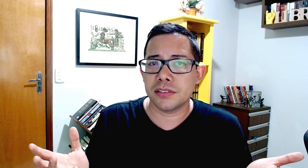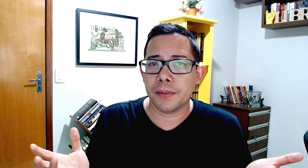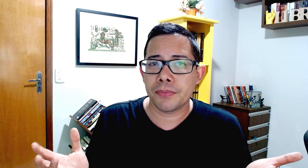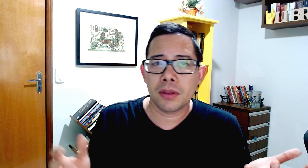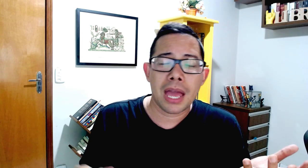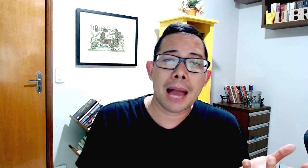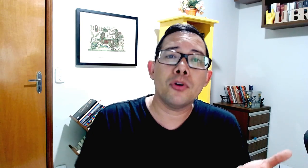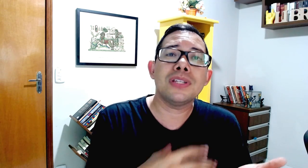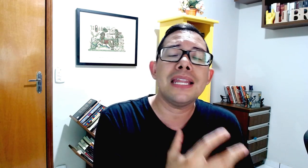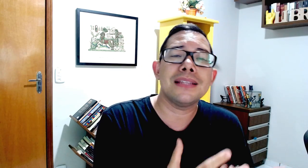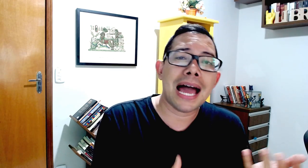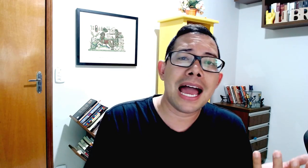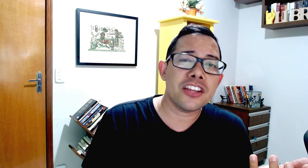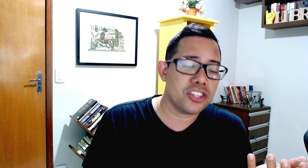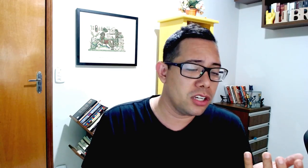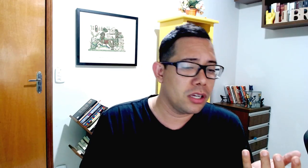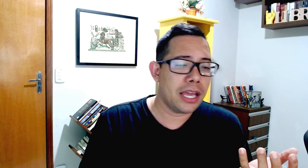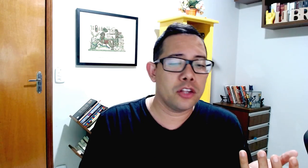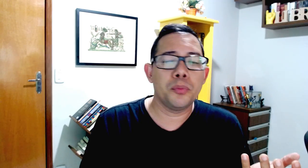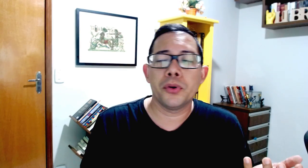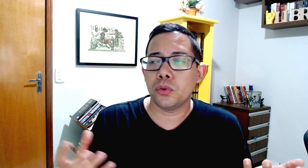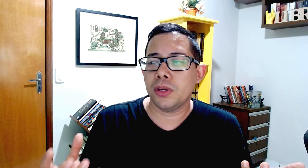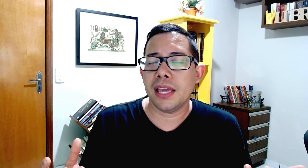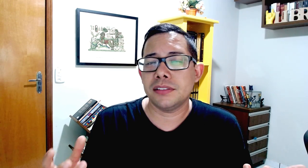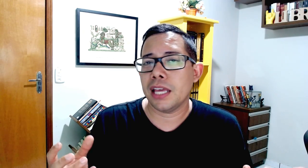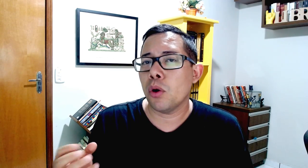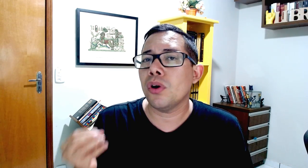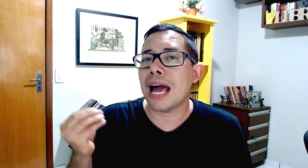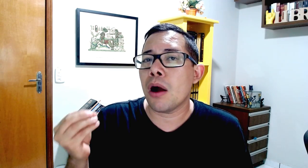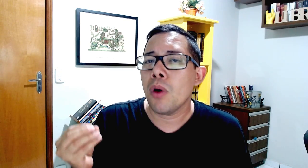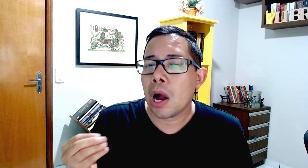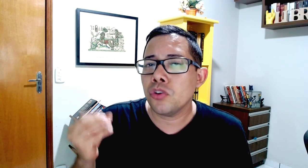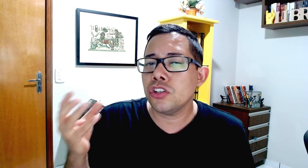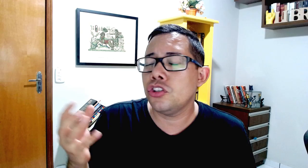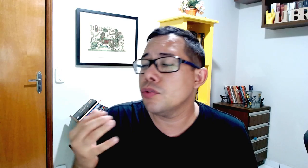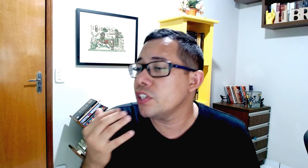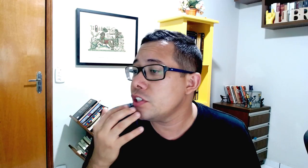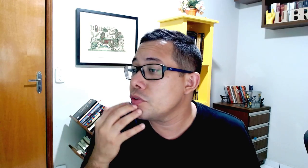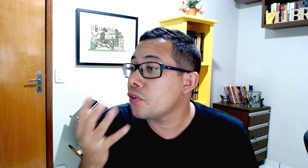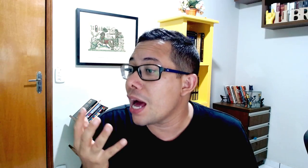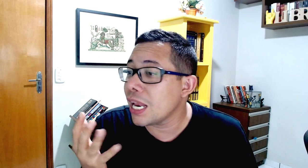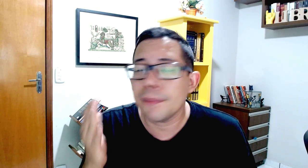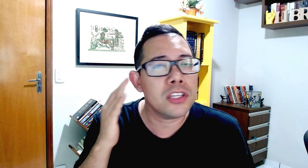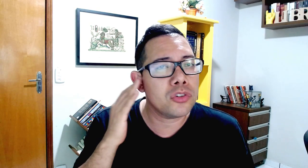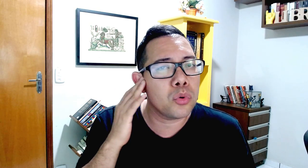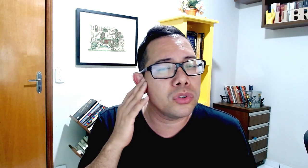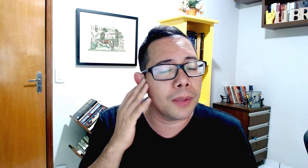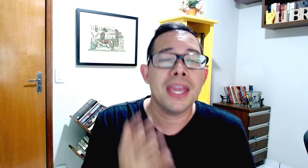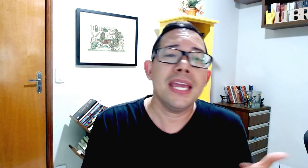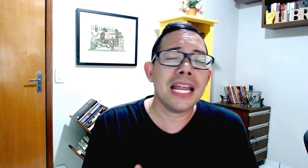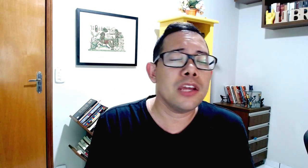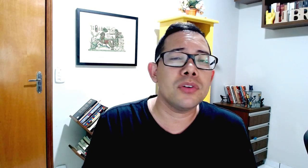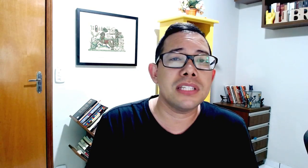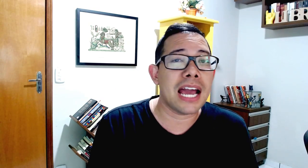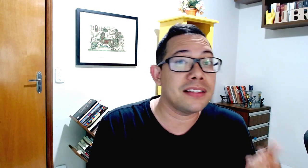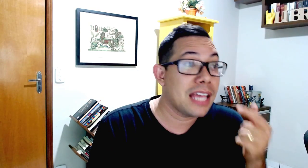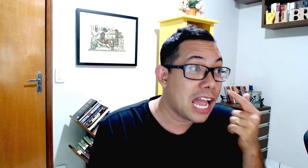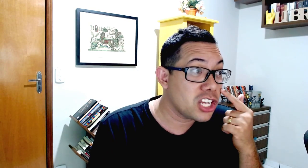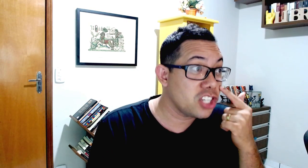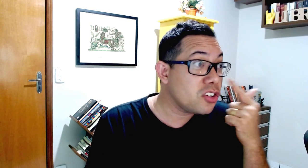portuguesa a modalidade é do português é o oral-auditivo a gente fala e escuta e na língua de sinais a